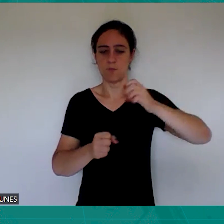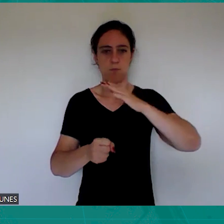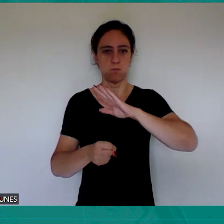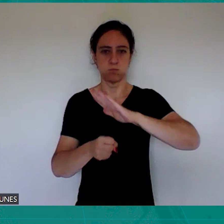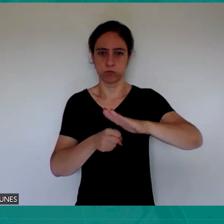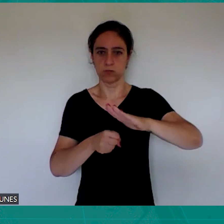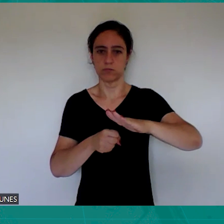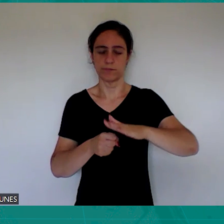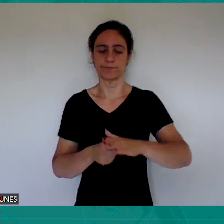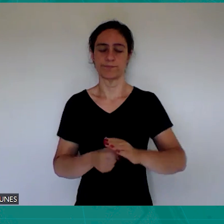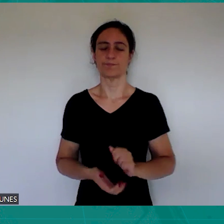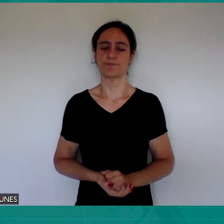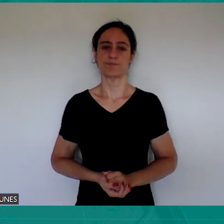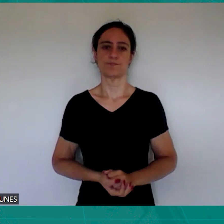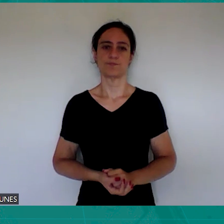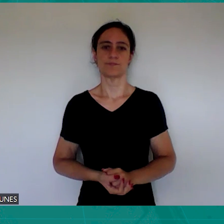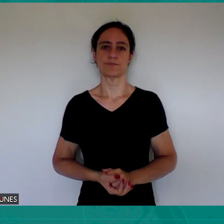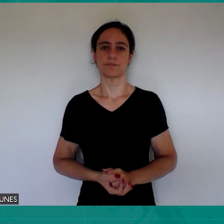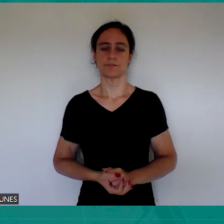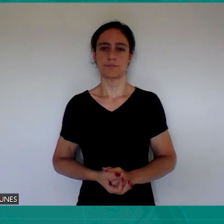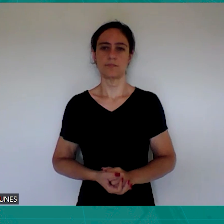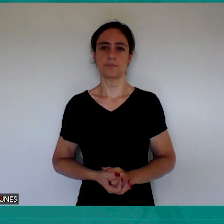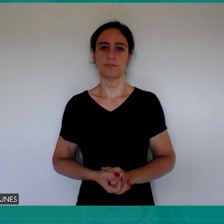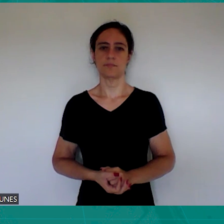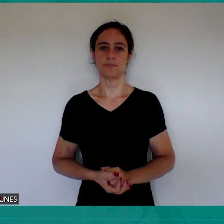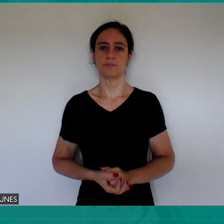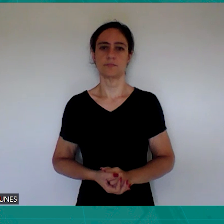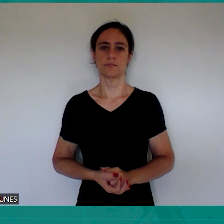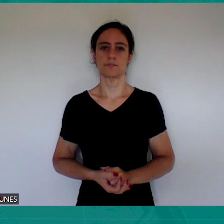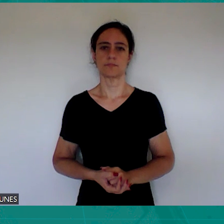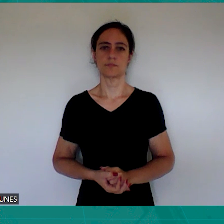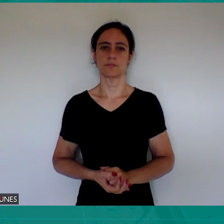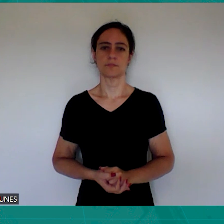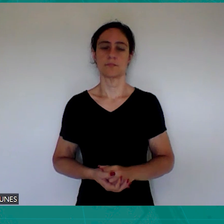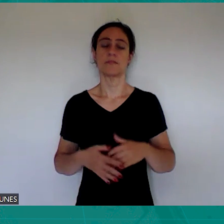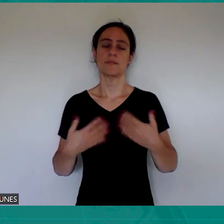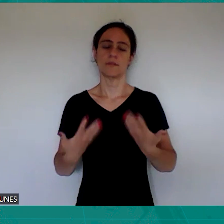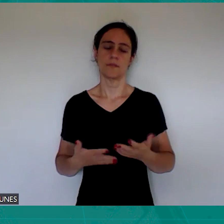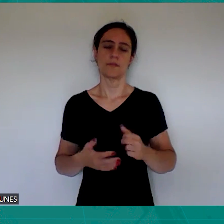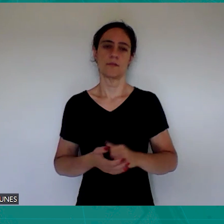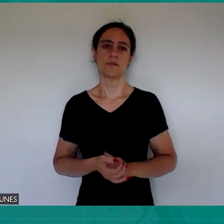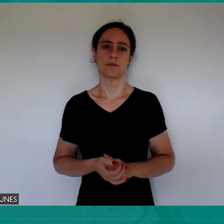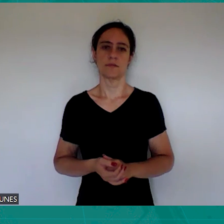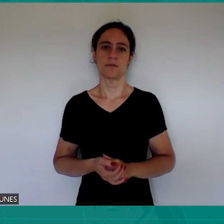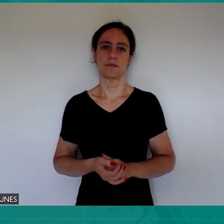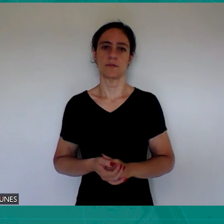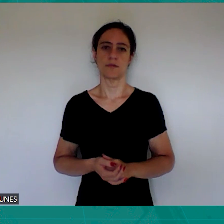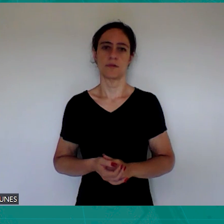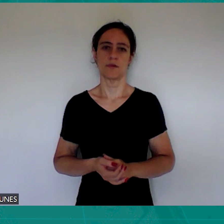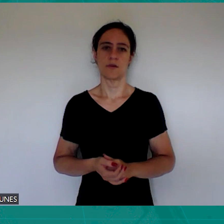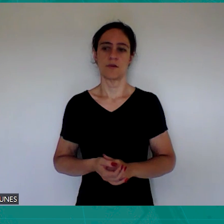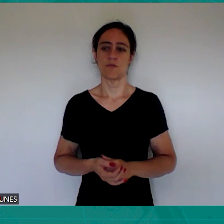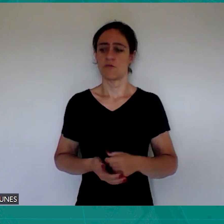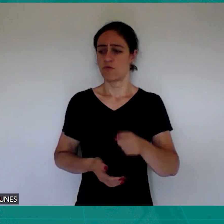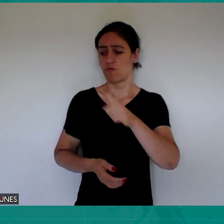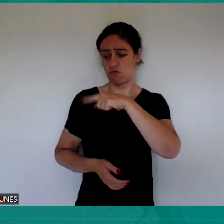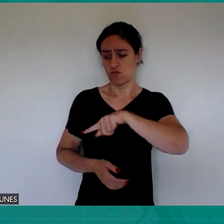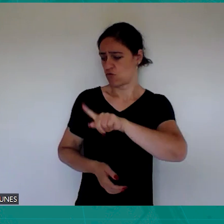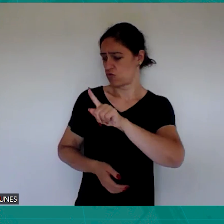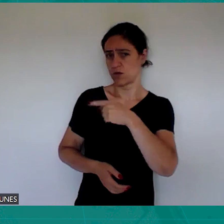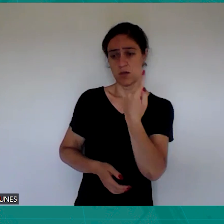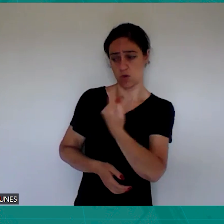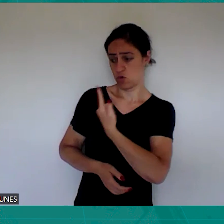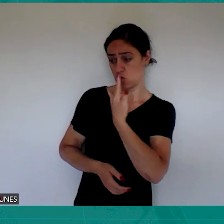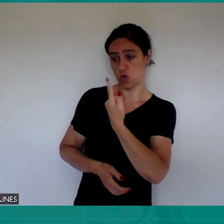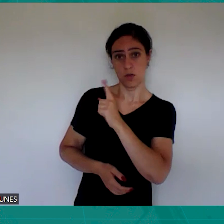Espírito da verdade, tá? Que, né? Por isso, ó Senhor Jesus, não vos deixarei órfãos,